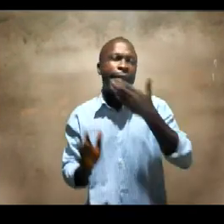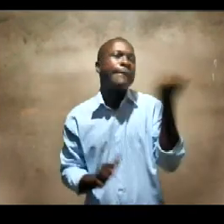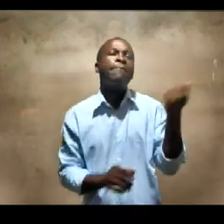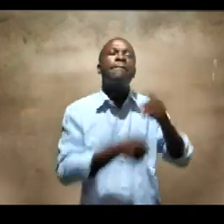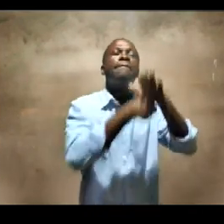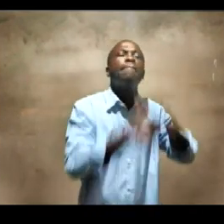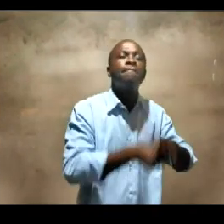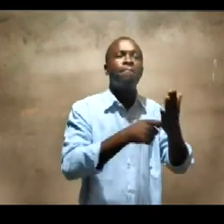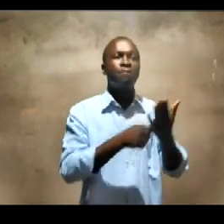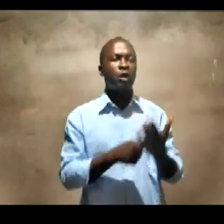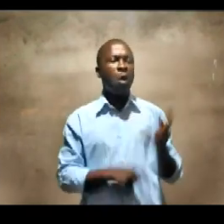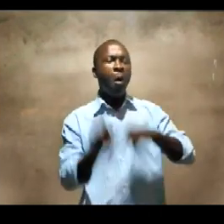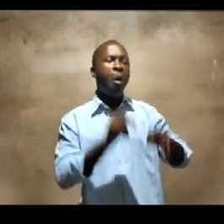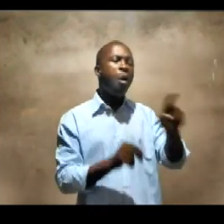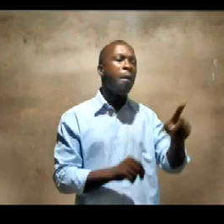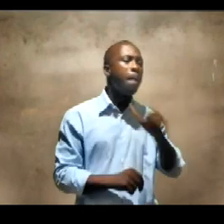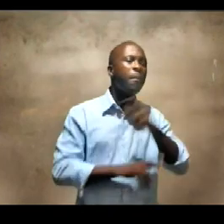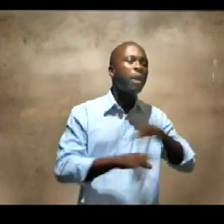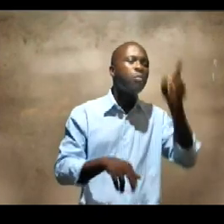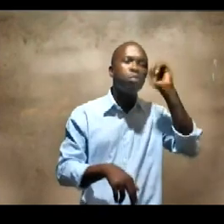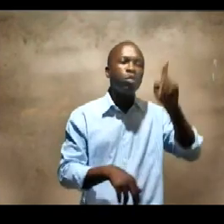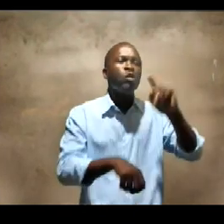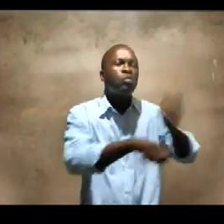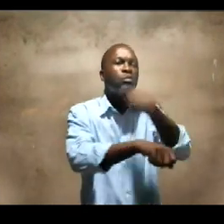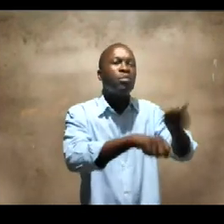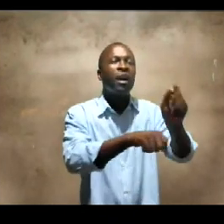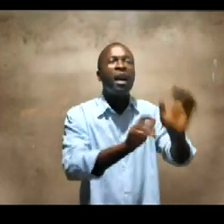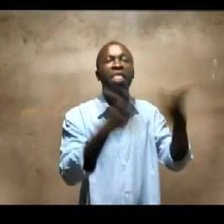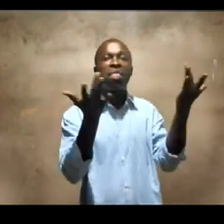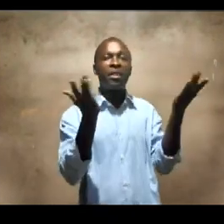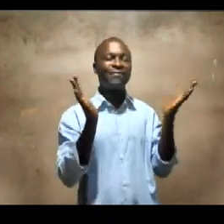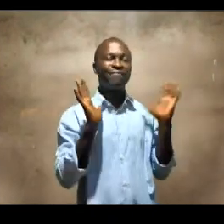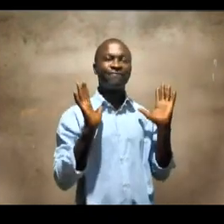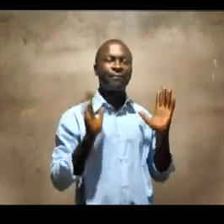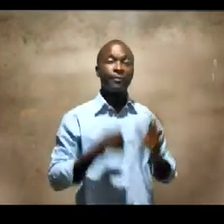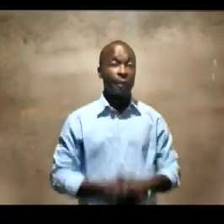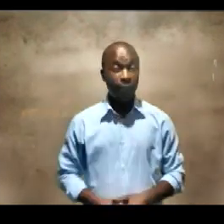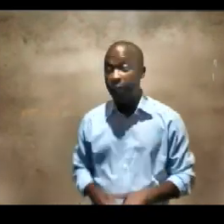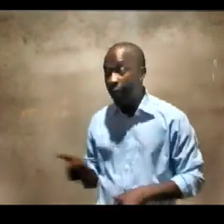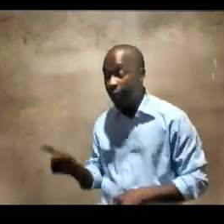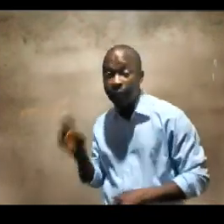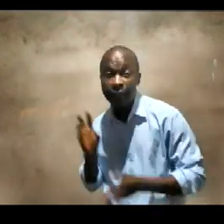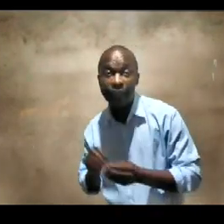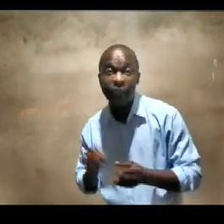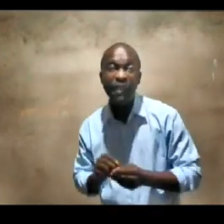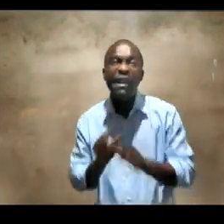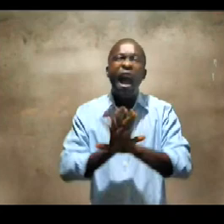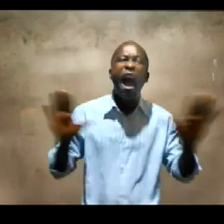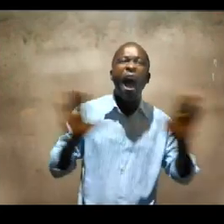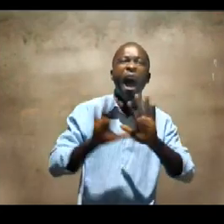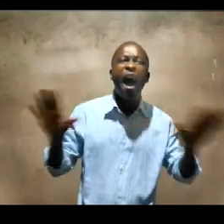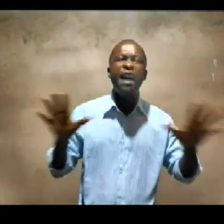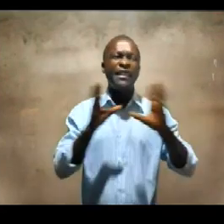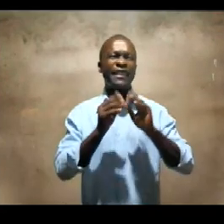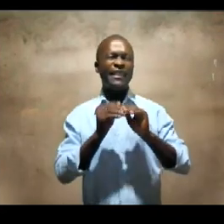pas réunies pour lever ces sanctions. Et alors justement, Caroline, les États-Unis visés, vous venez de le dire, par les manifestants, se défendent en